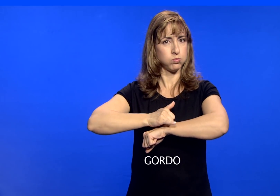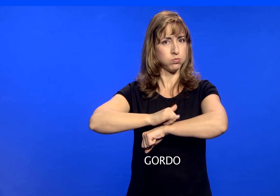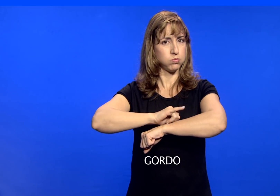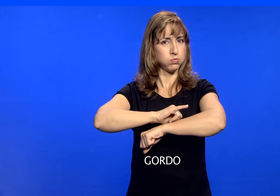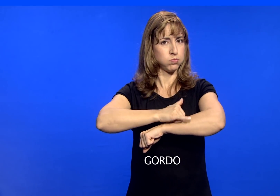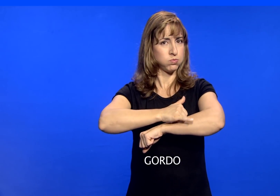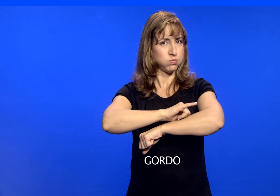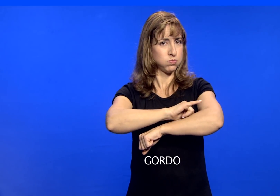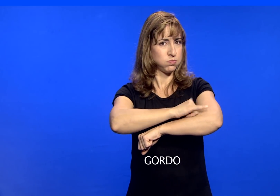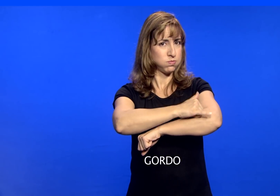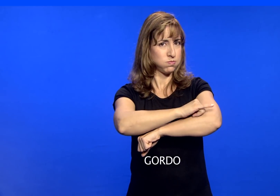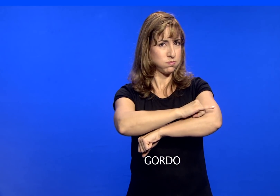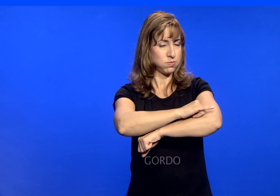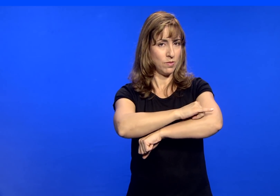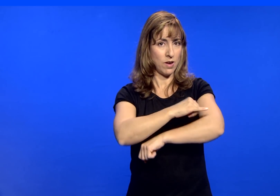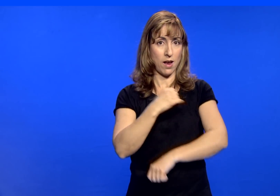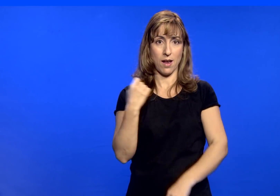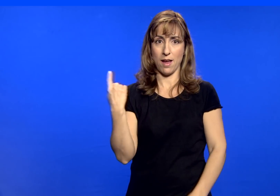gordo